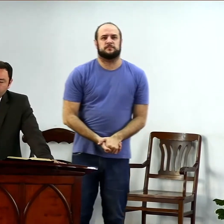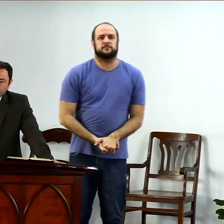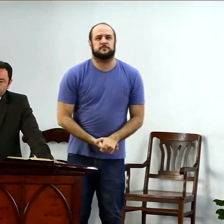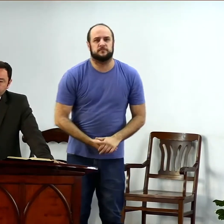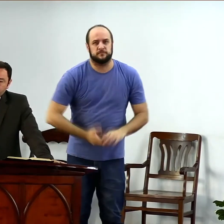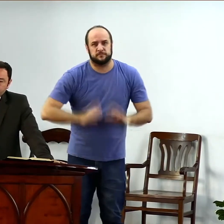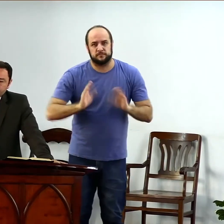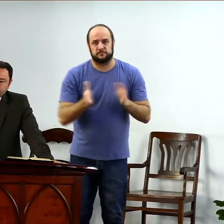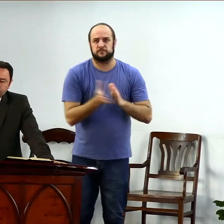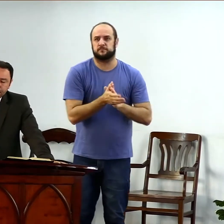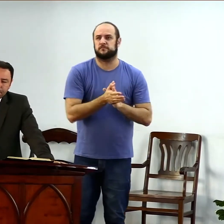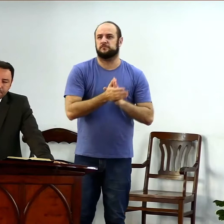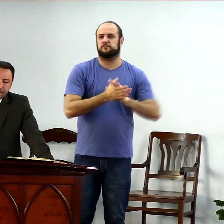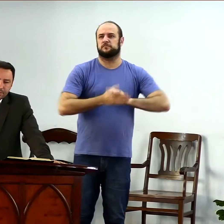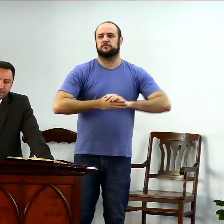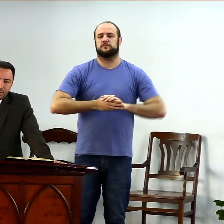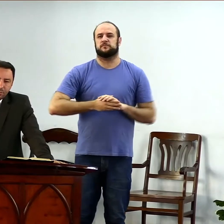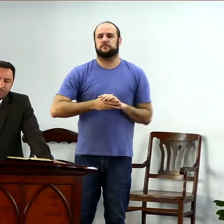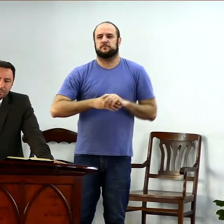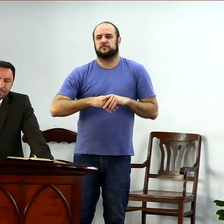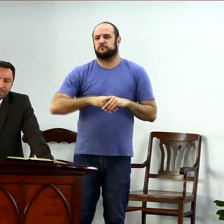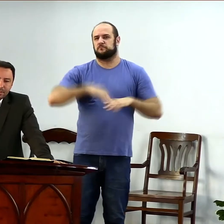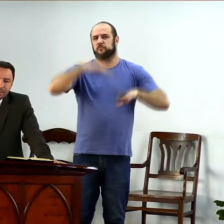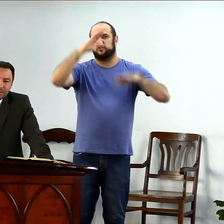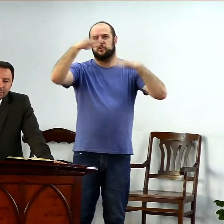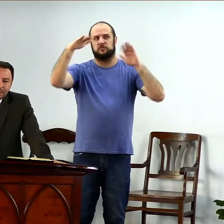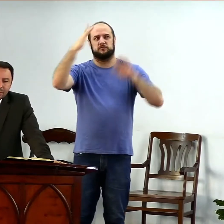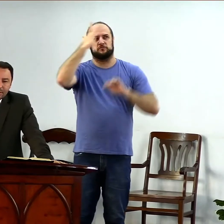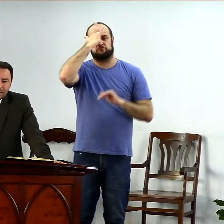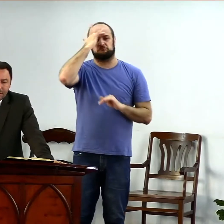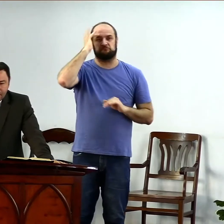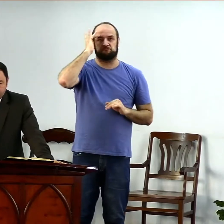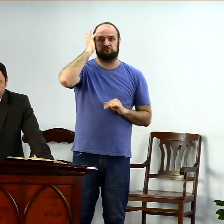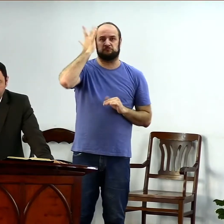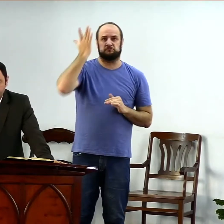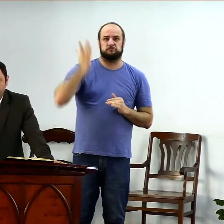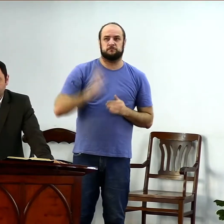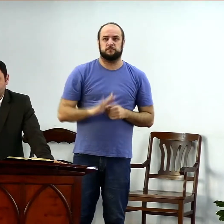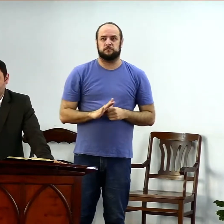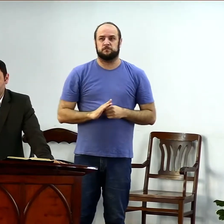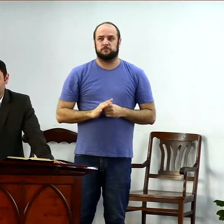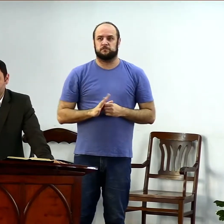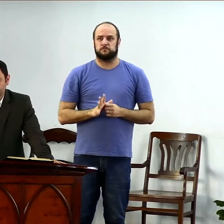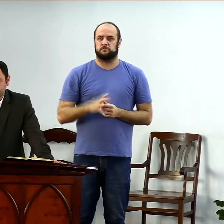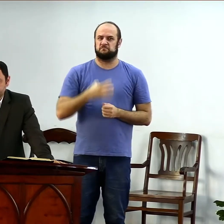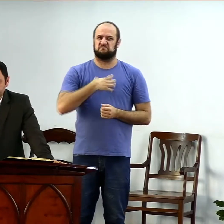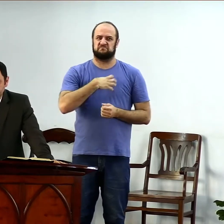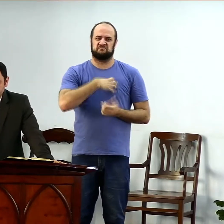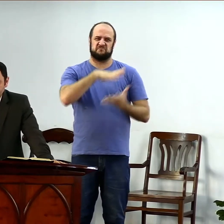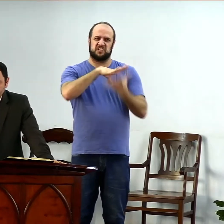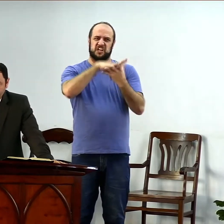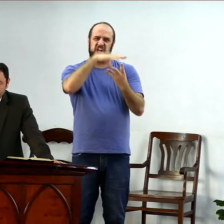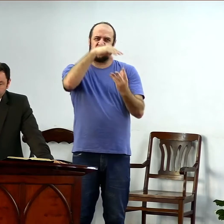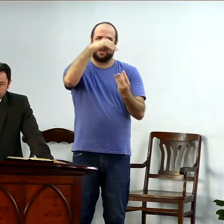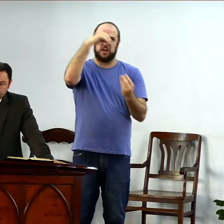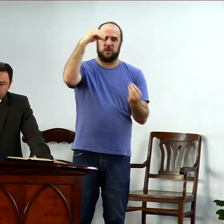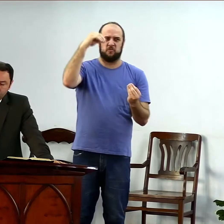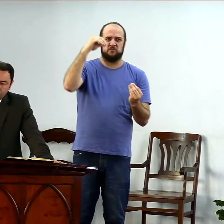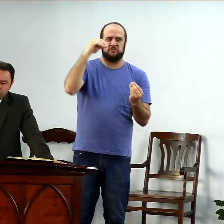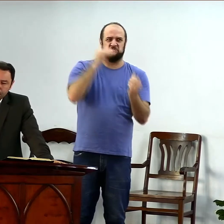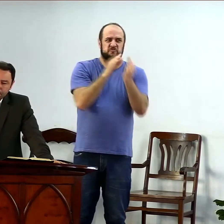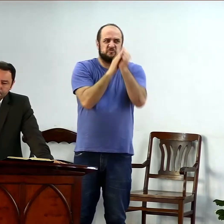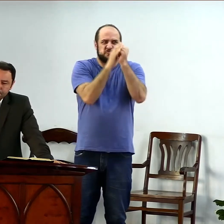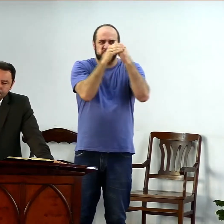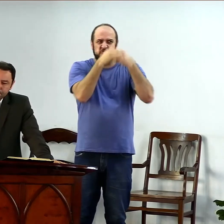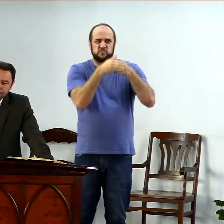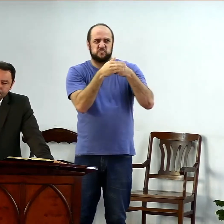talvez algumas pessoas estão lá no sombrio da alma, clamando por socorro.